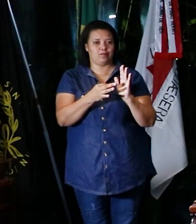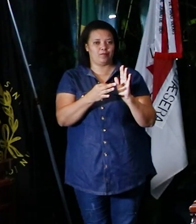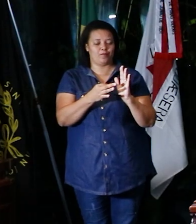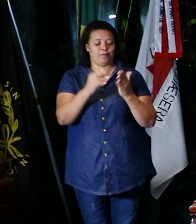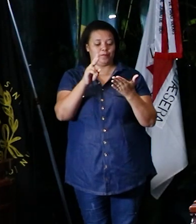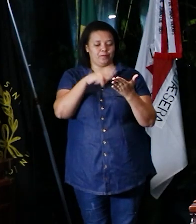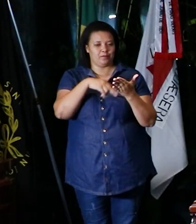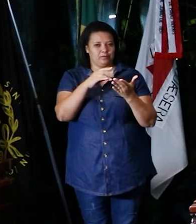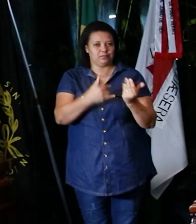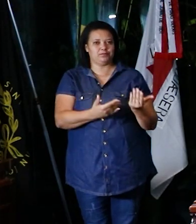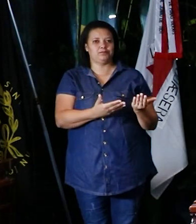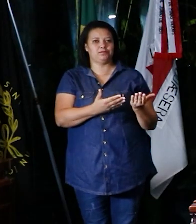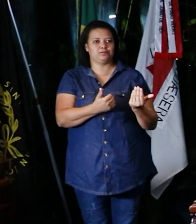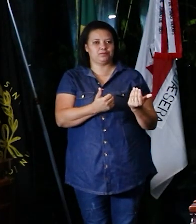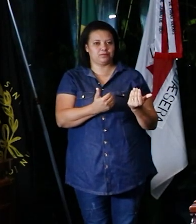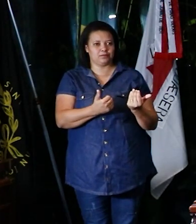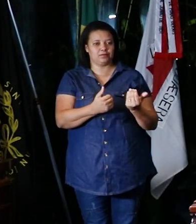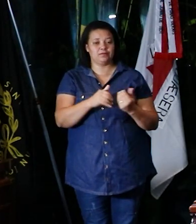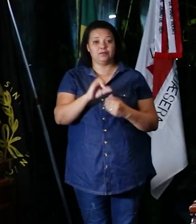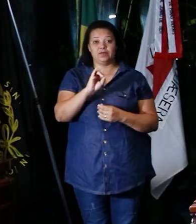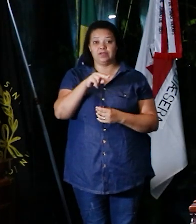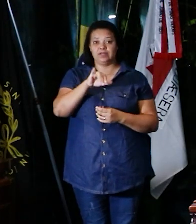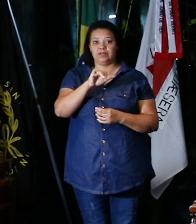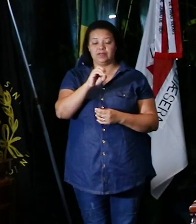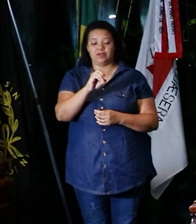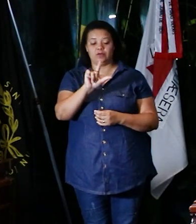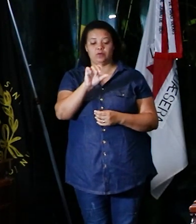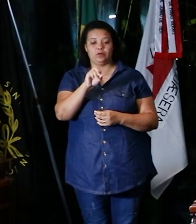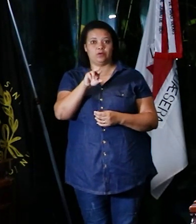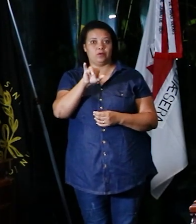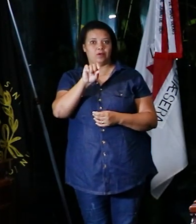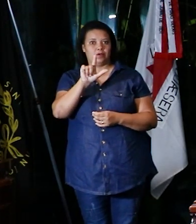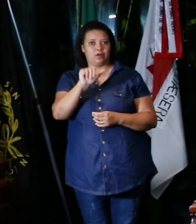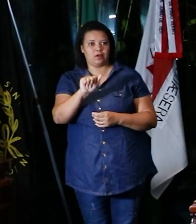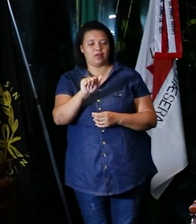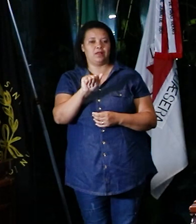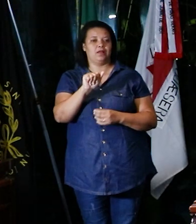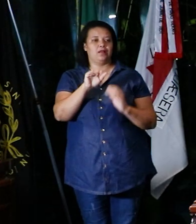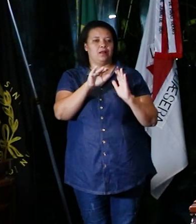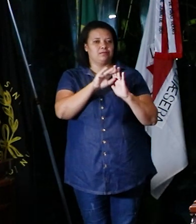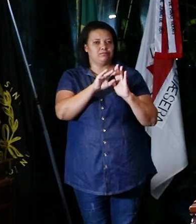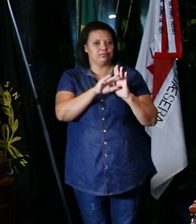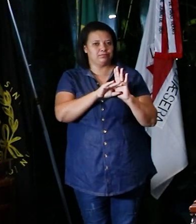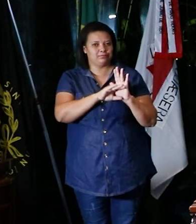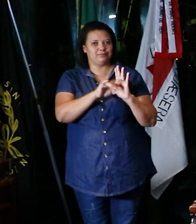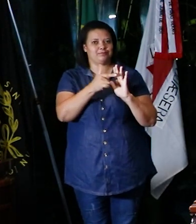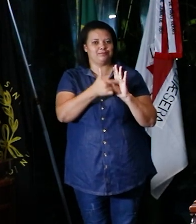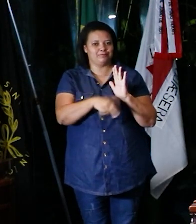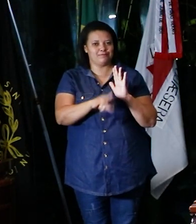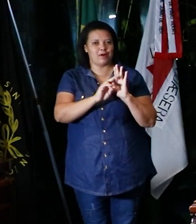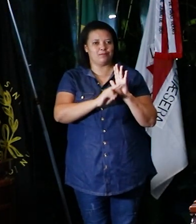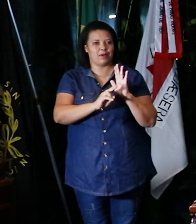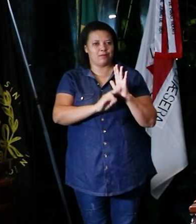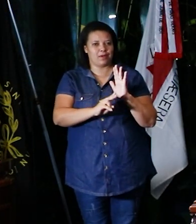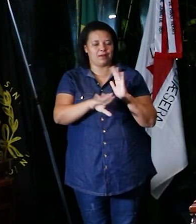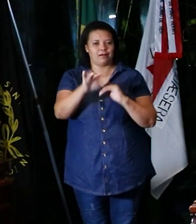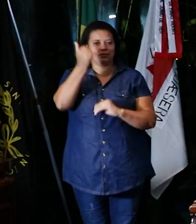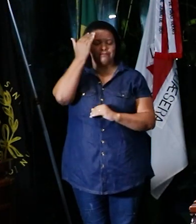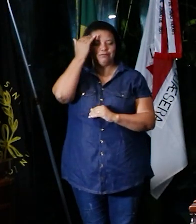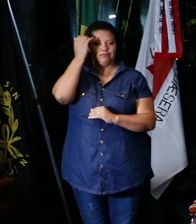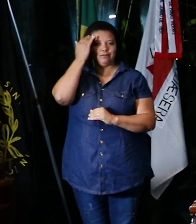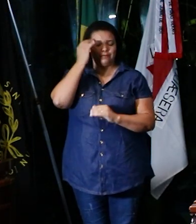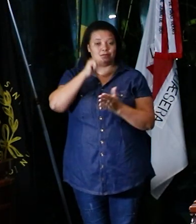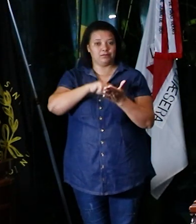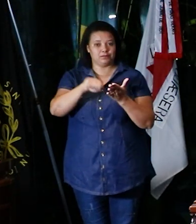obras de autores como Inácio Loyola Brandão, Marcos Rey, Afonso Romano de Santana, Cecília Meireles, Manuel Bandeira, Marina Colasanti,